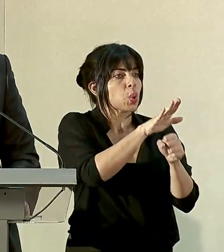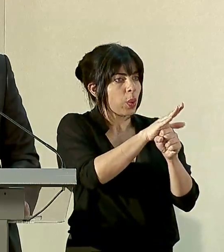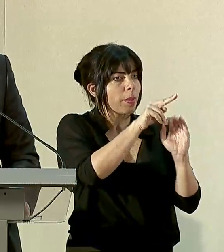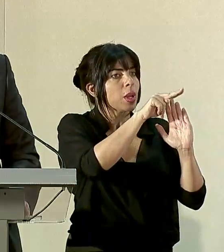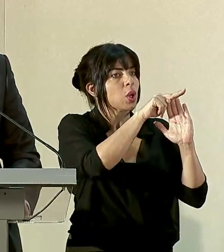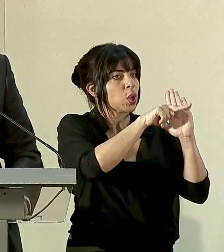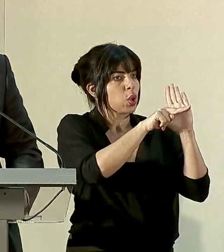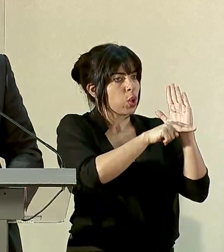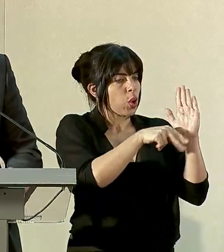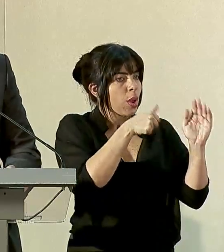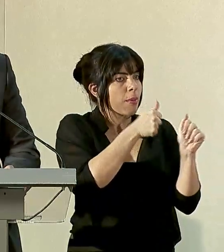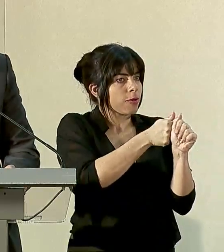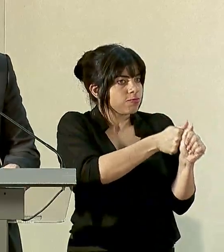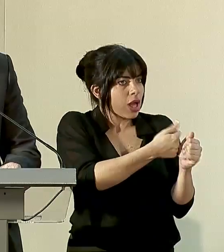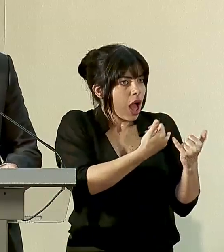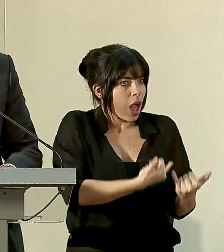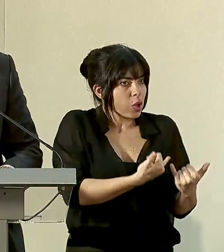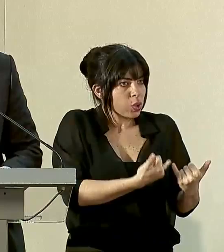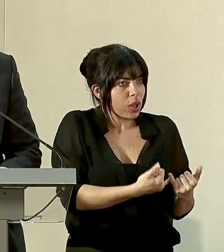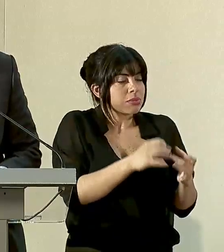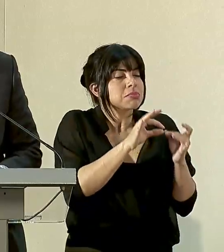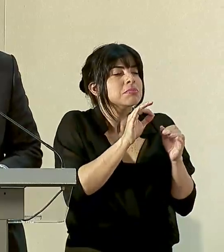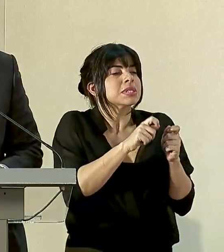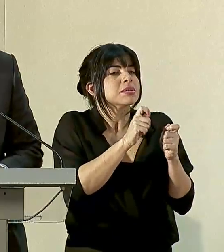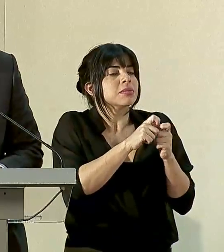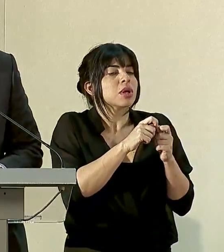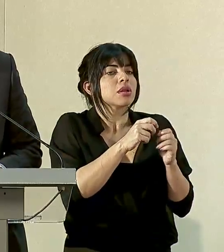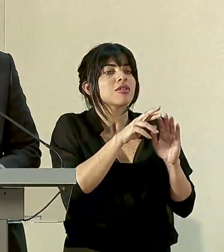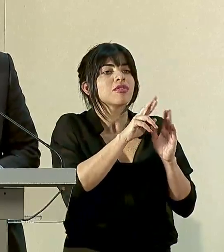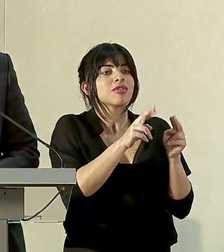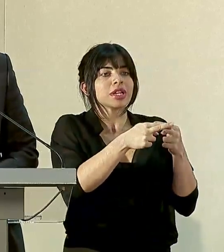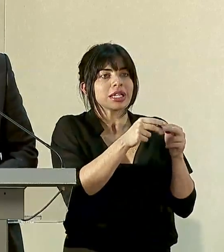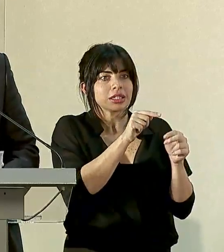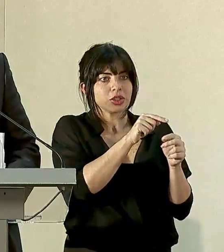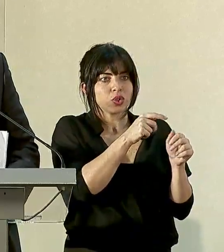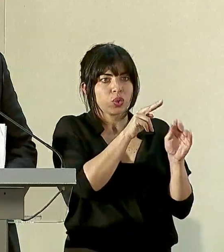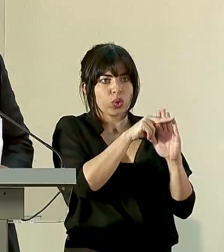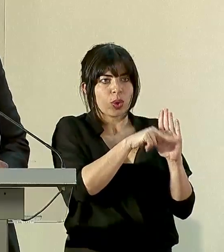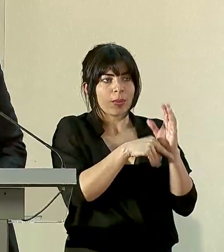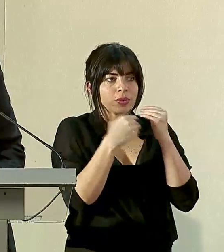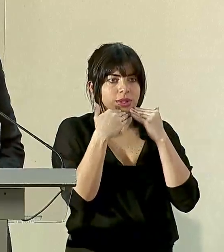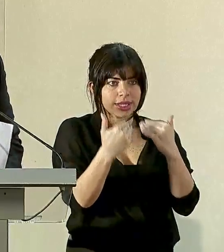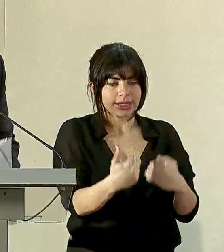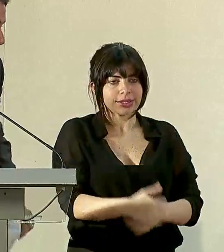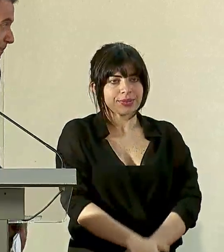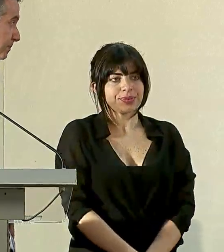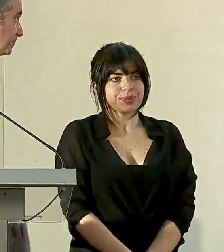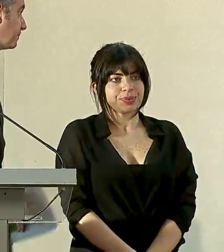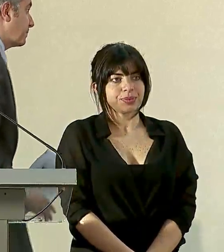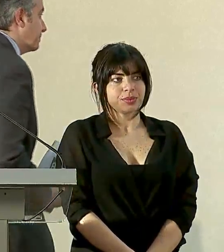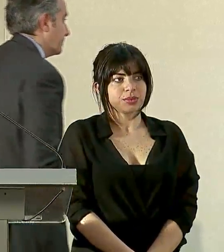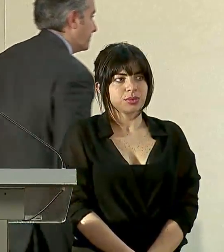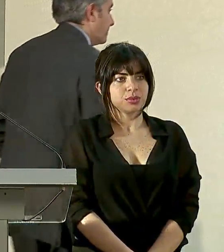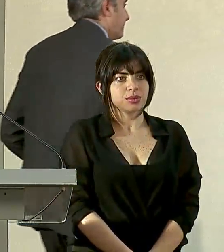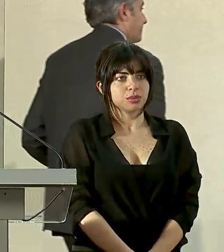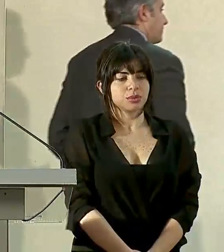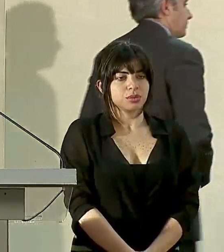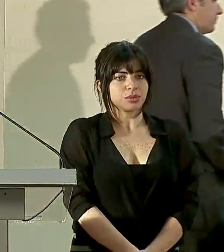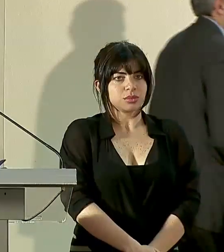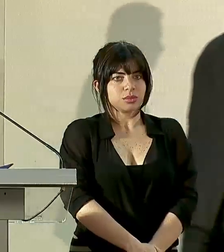la normativa vigente, específicamente la normativa de registro en ese sentido. Muchas gracias.